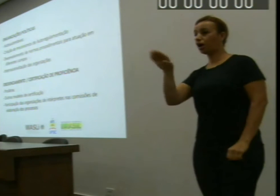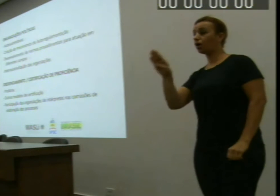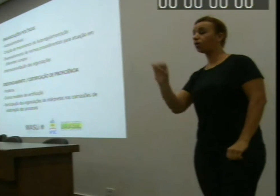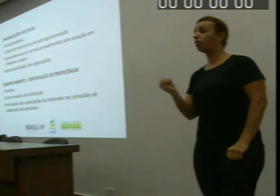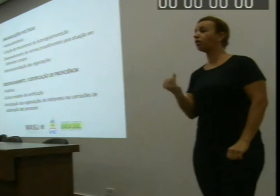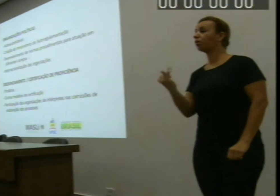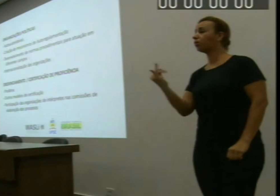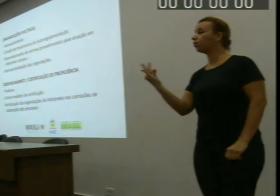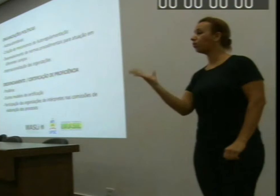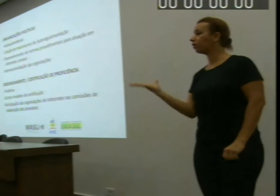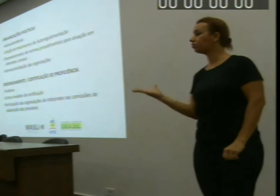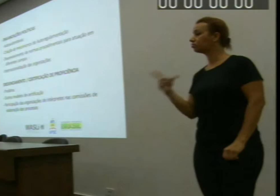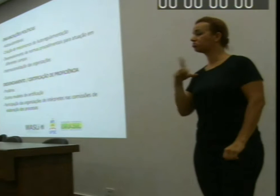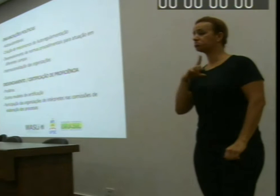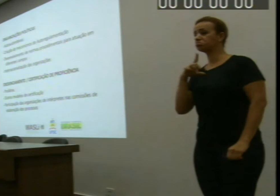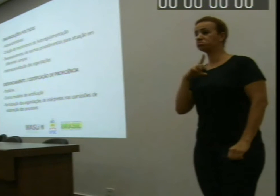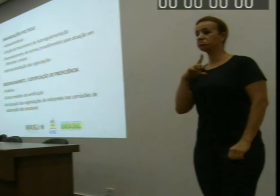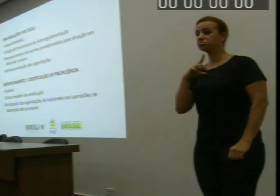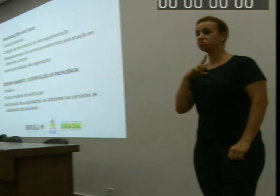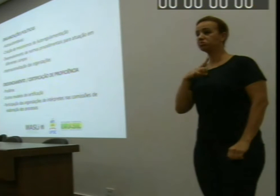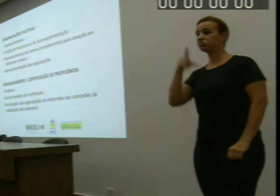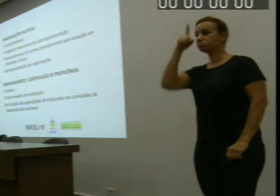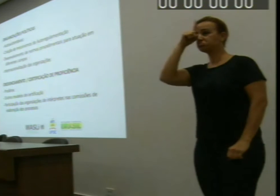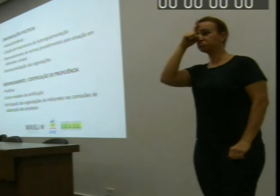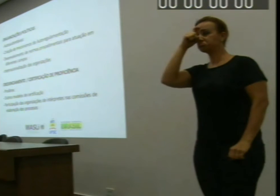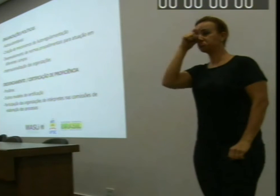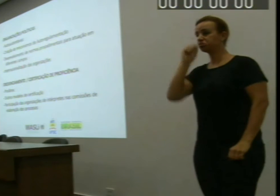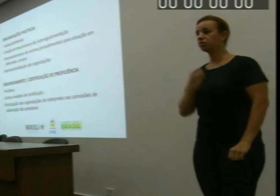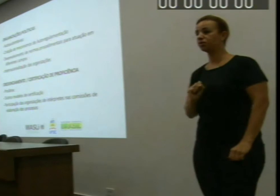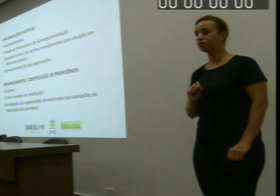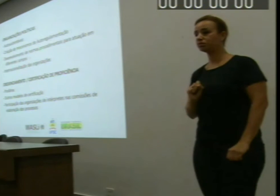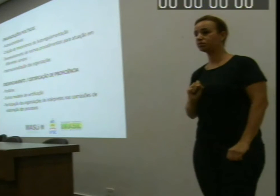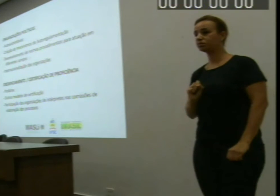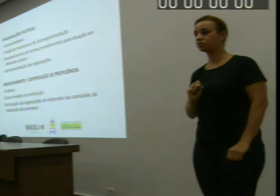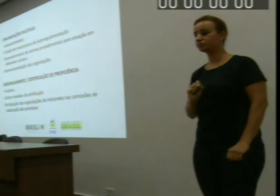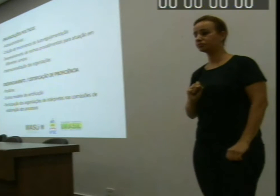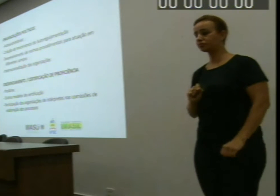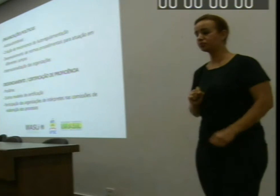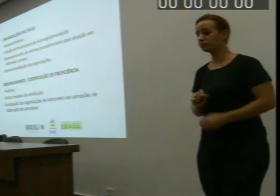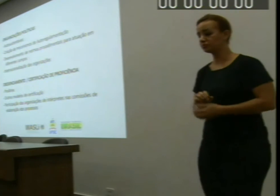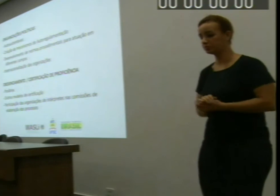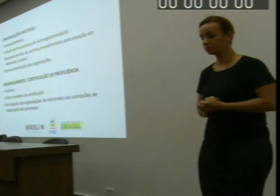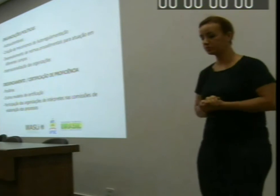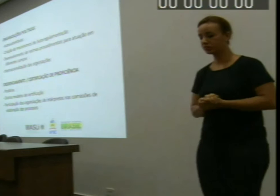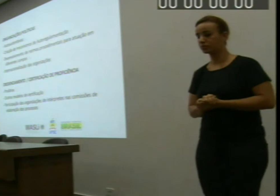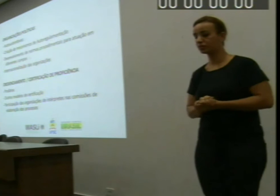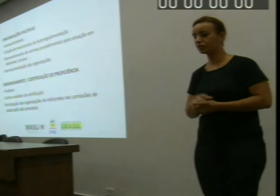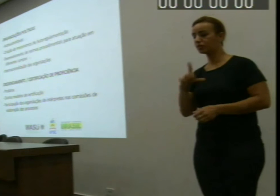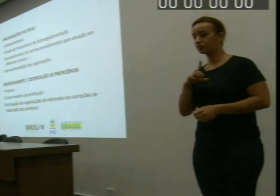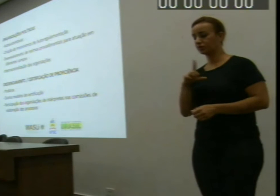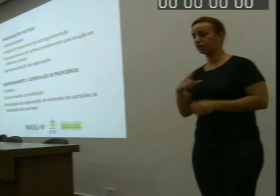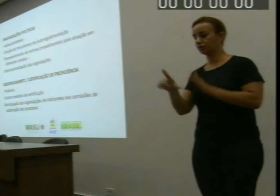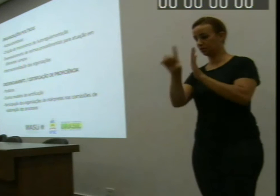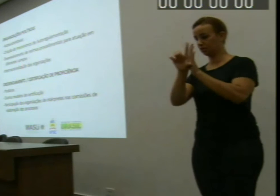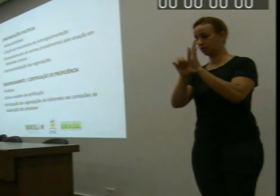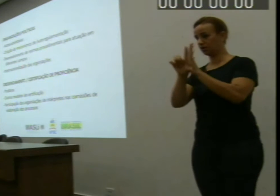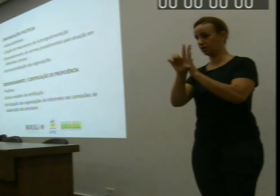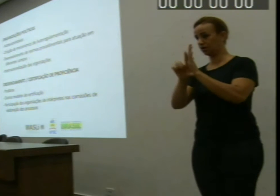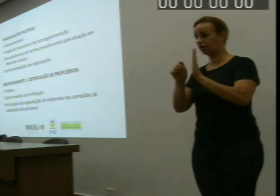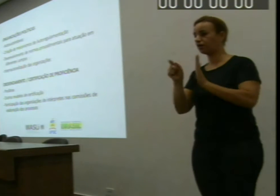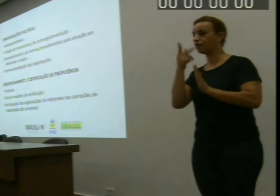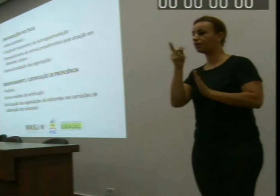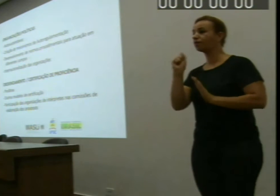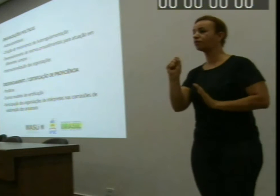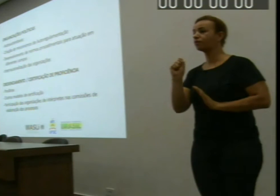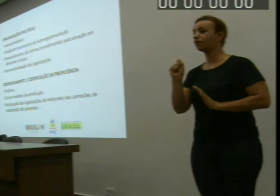tem na OAB quantos tem no conselho de Medicina né então a a o veto veio por conta disso e o veto também